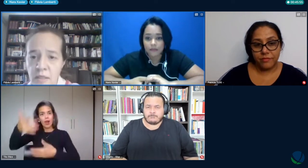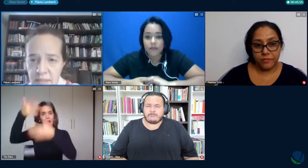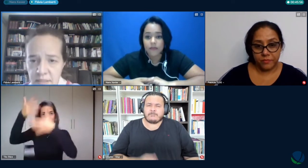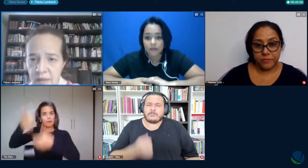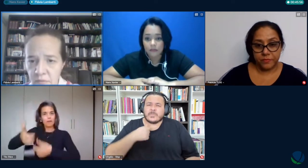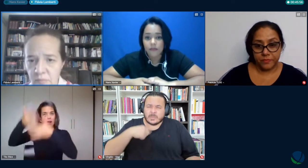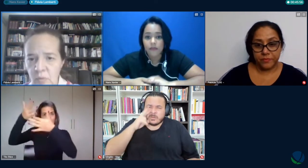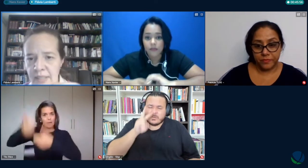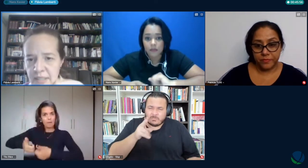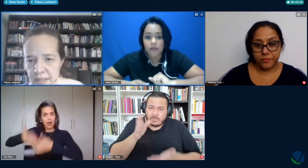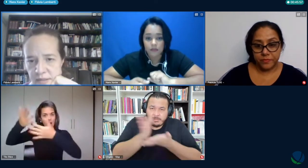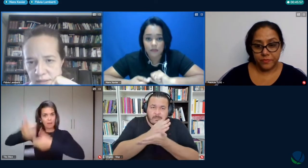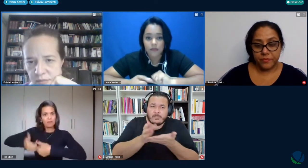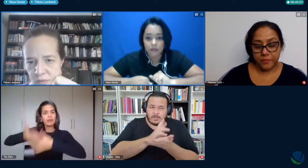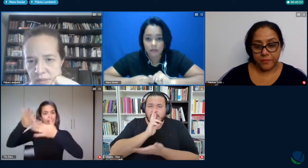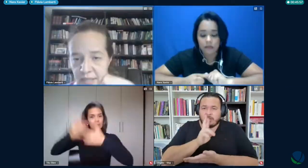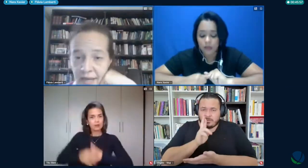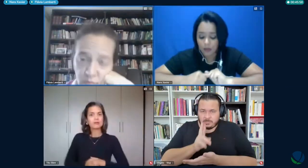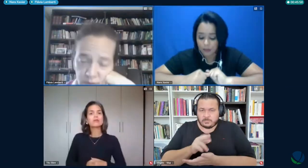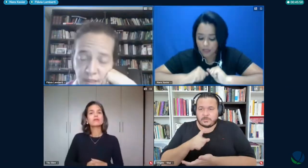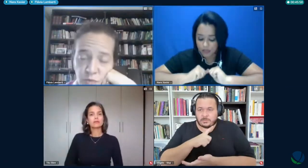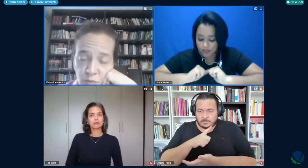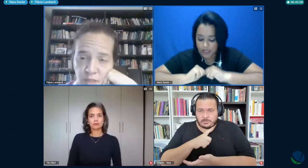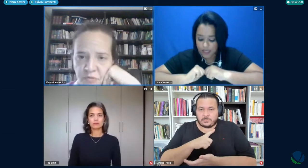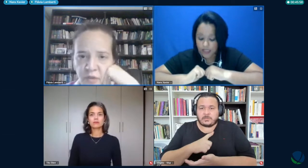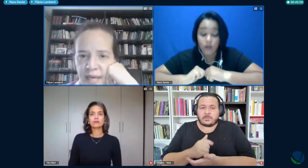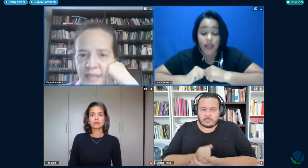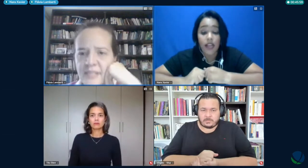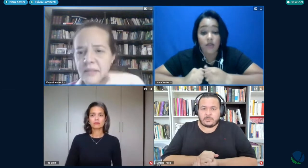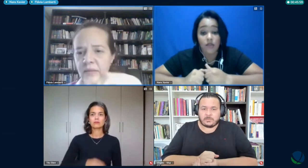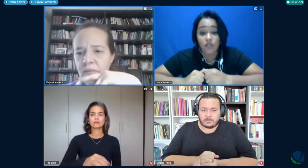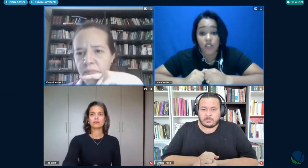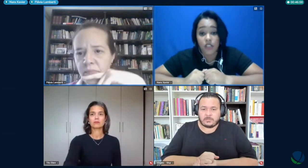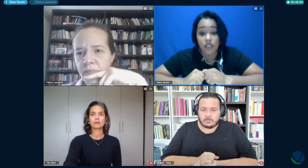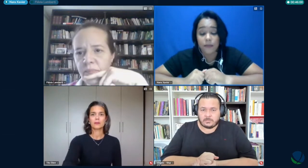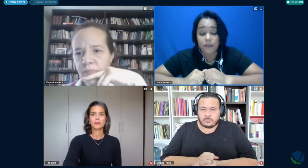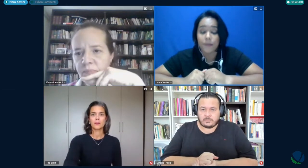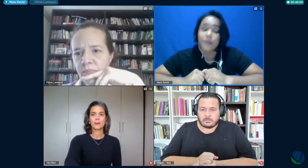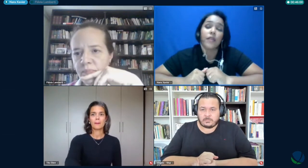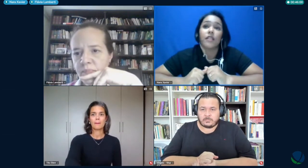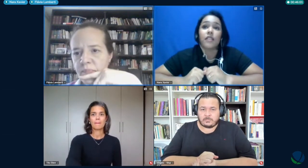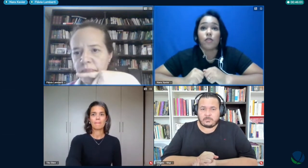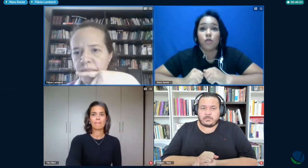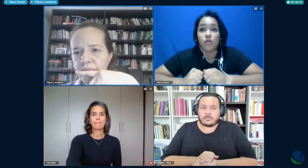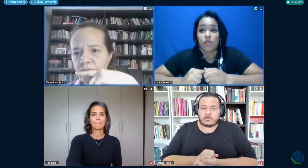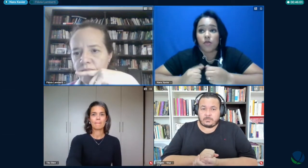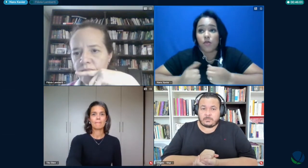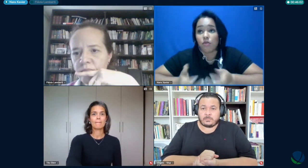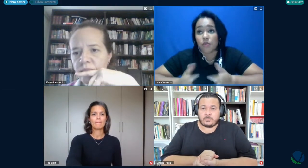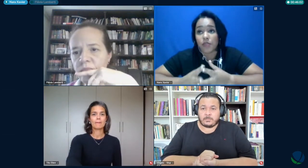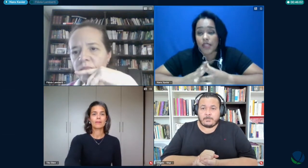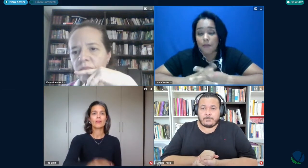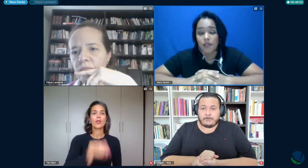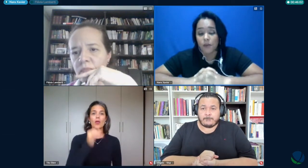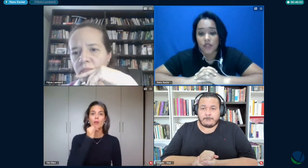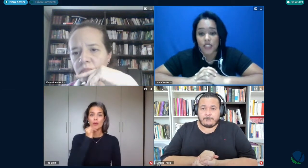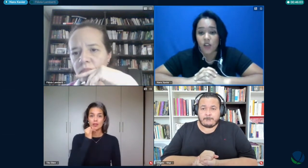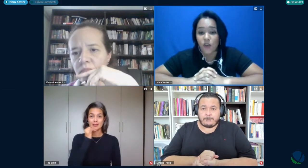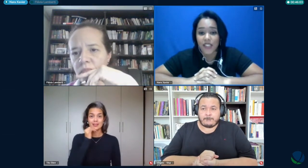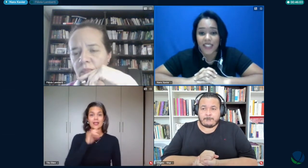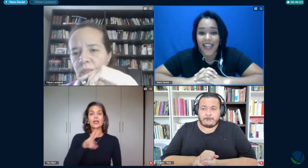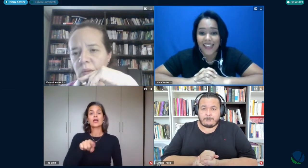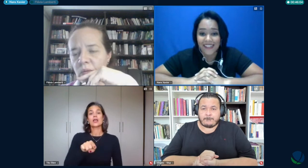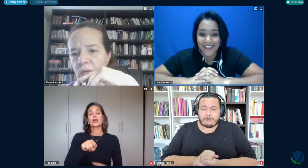as respostas, né? Uma das... Assim, eu posso fazer, no caso de tradutores surdos, por exemplo, ele pode